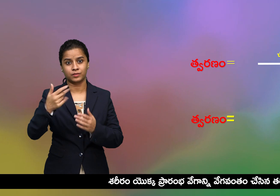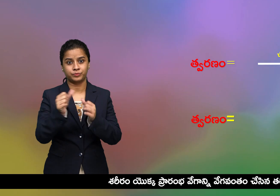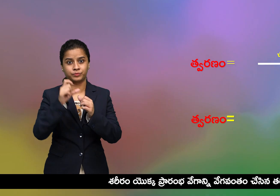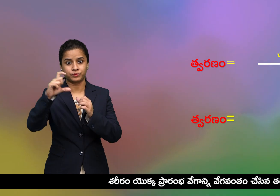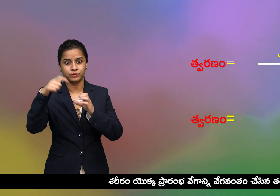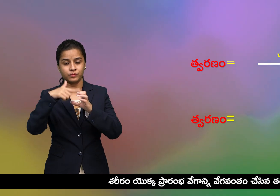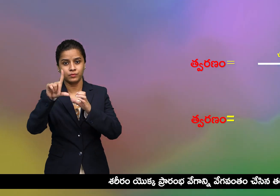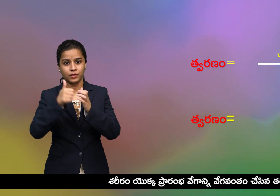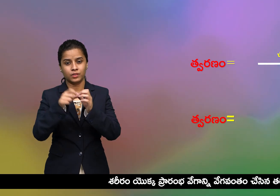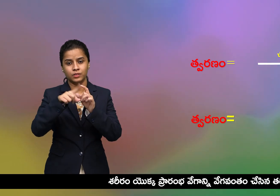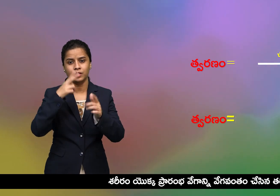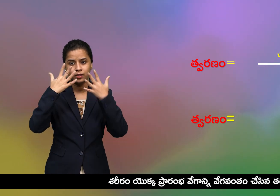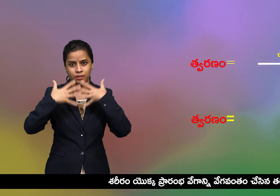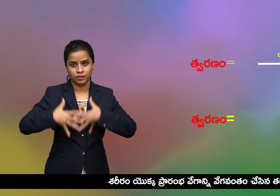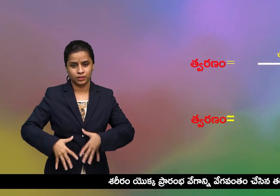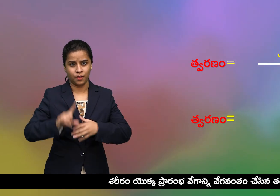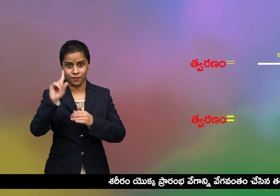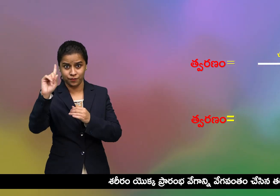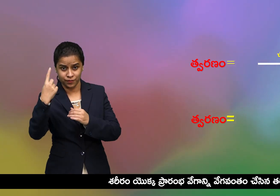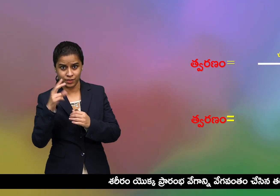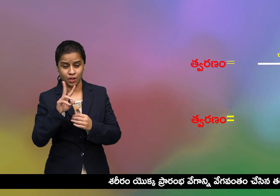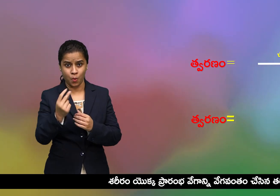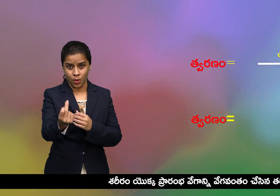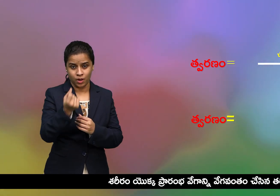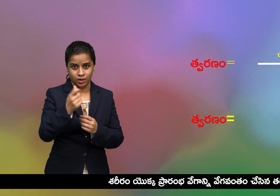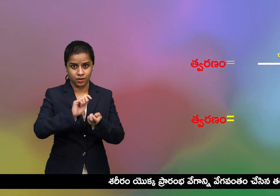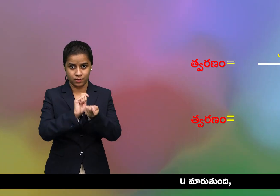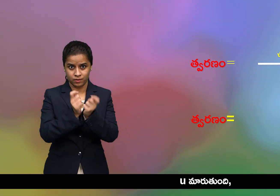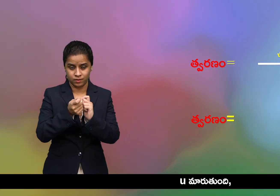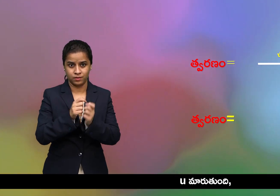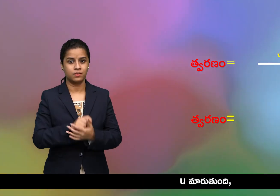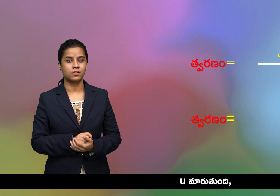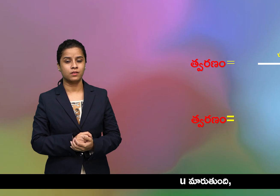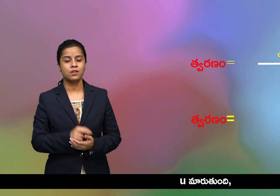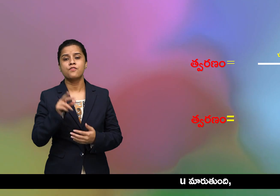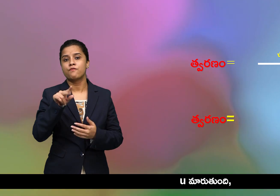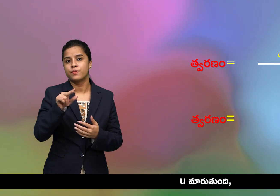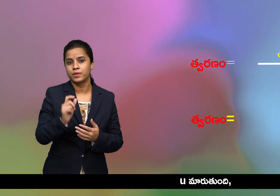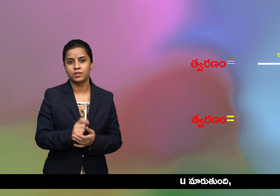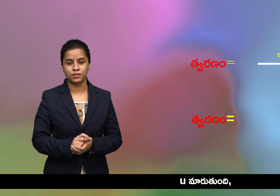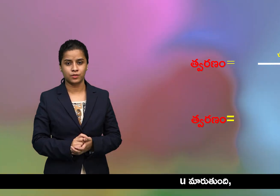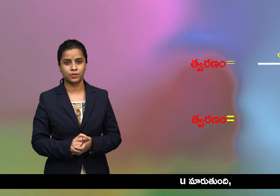శరీరం యొక్క ప్రారంభ వేగాన్ని వేగవంతం చేసిన తరువాత u మారుతుంది